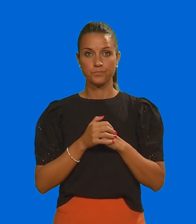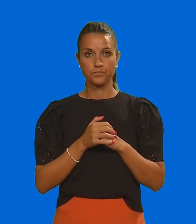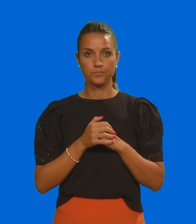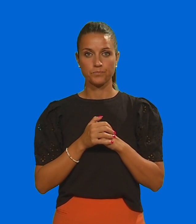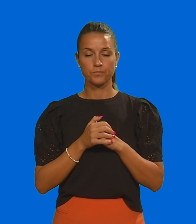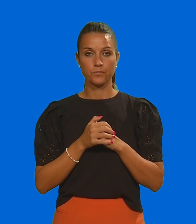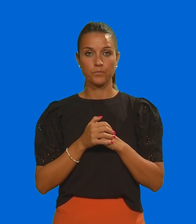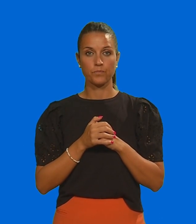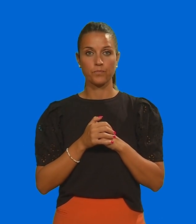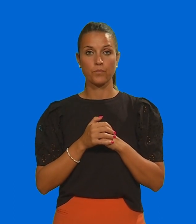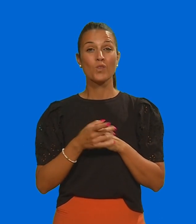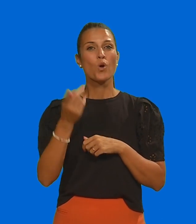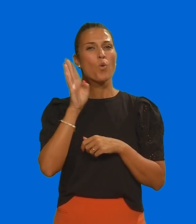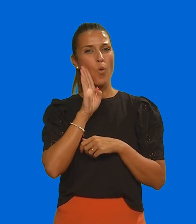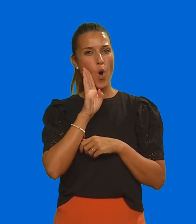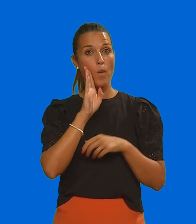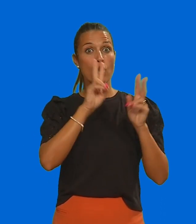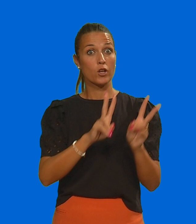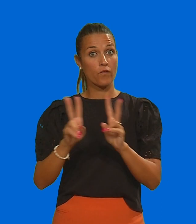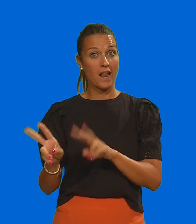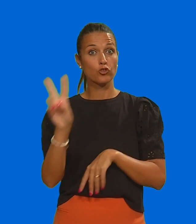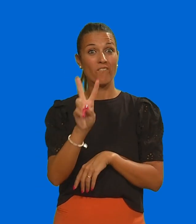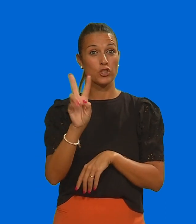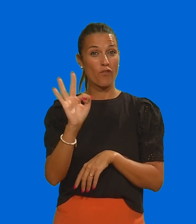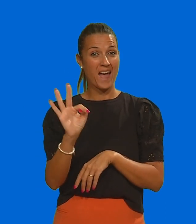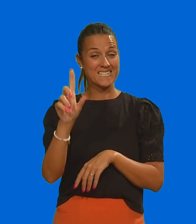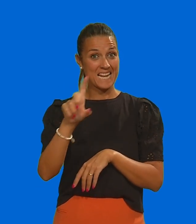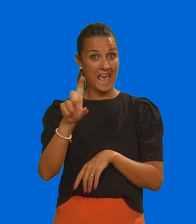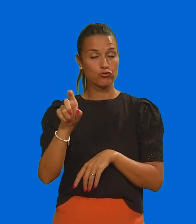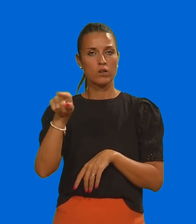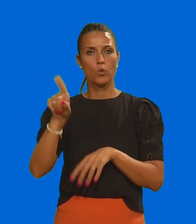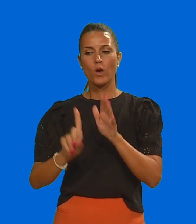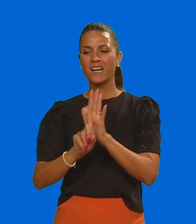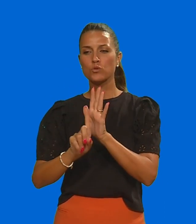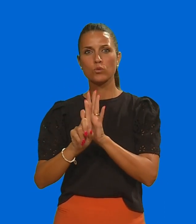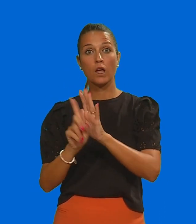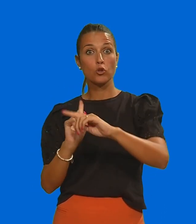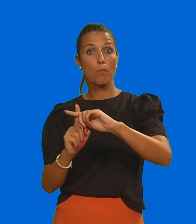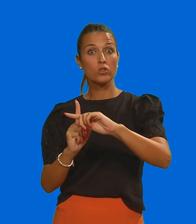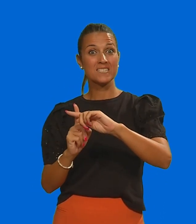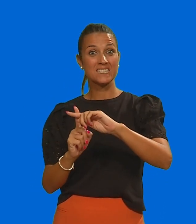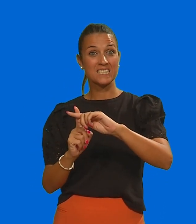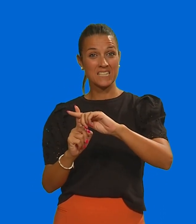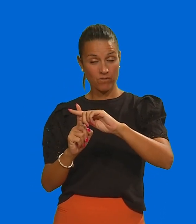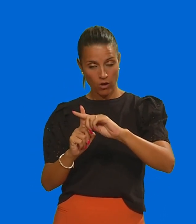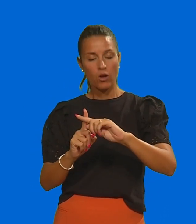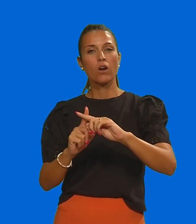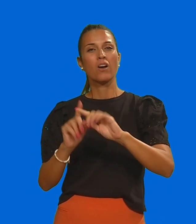Un uomo ricoverato presso l'ospedale Vito Fazzi di Lecce è risultato positivo al colera. Il paziente